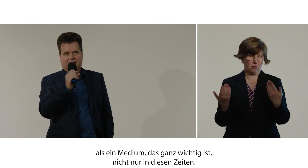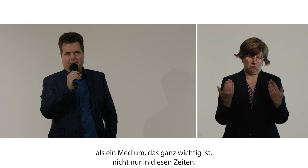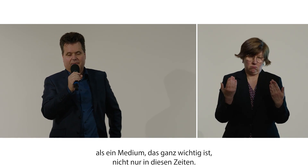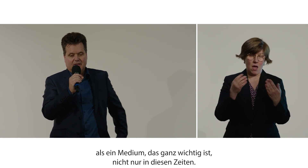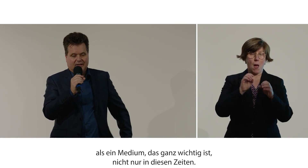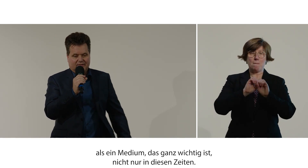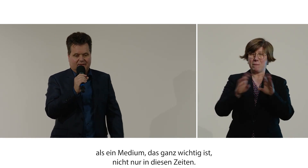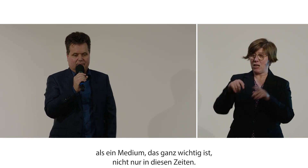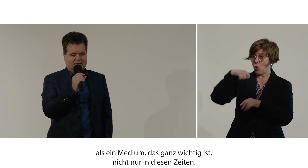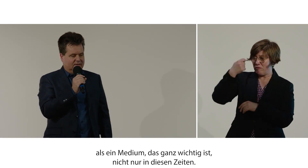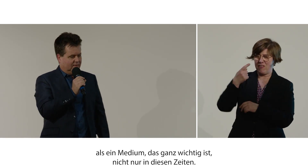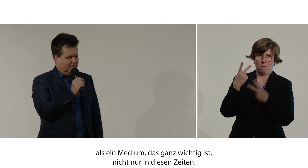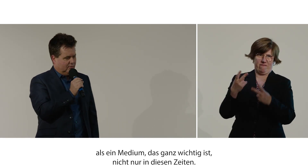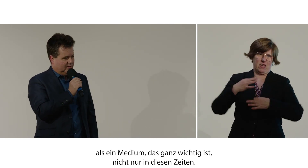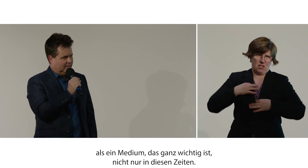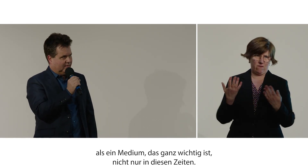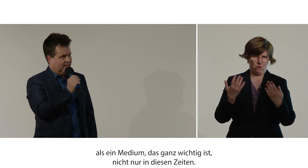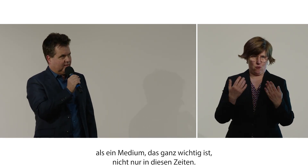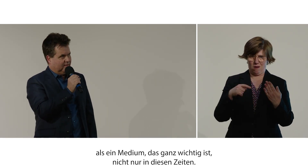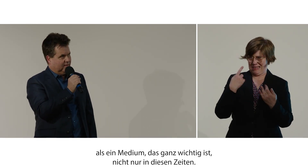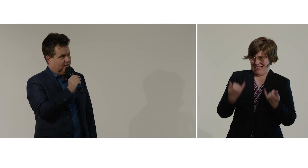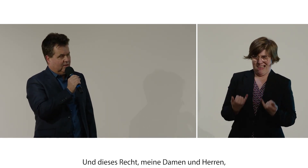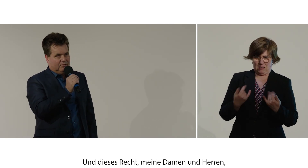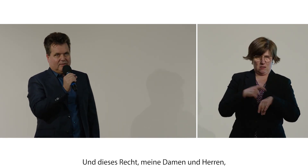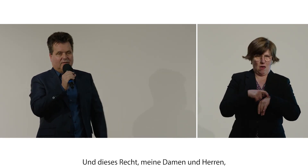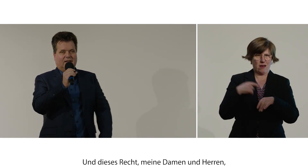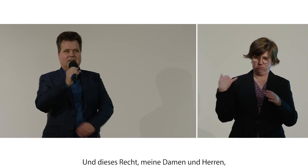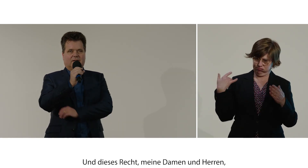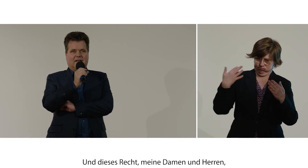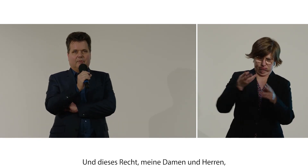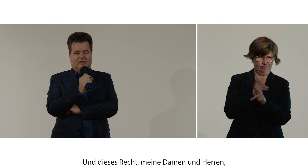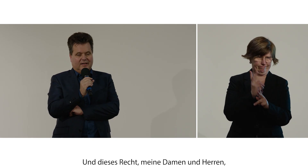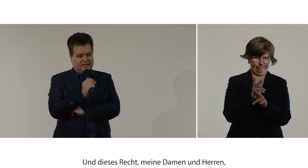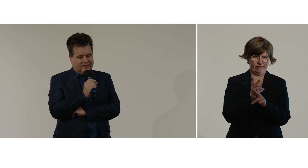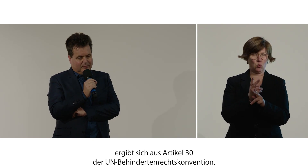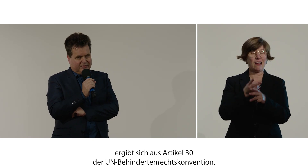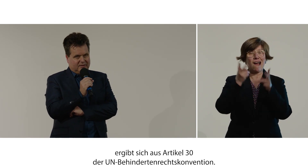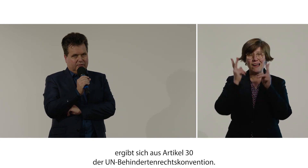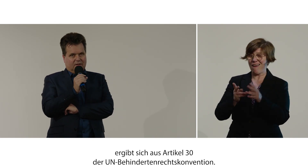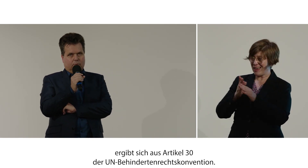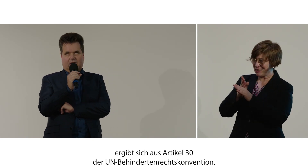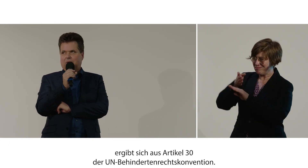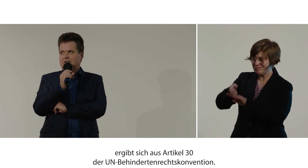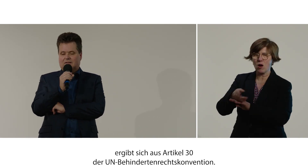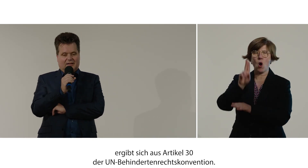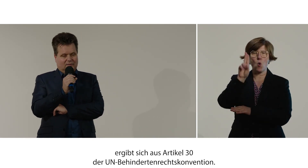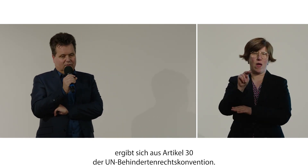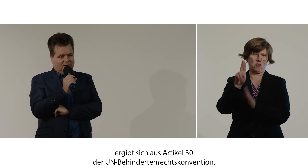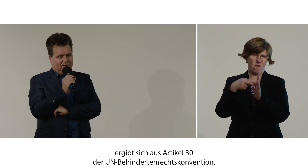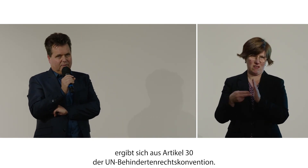Medium, das eben ganz, ganz wichtig ist, nicht nur in diesen Zeiten. Und dieses Recht, meine Damen und Herren, ergibt sich aus der UN